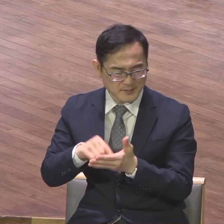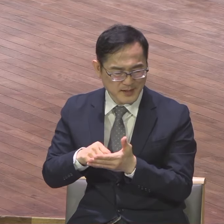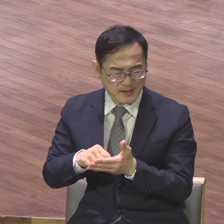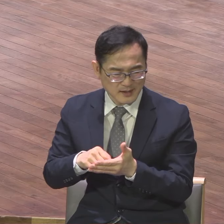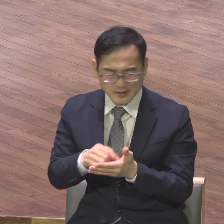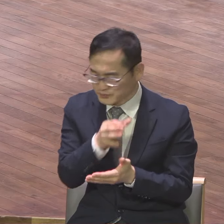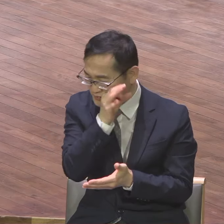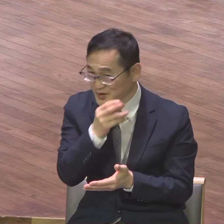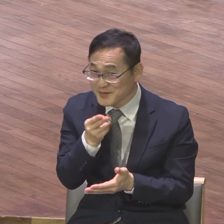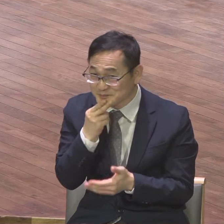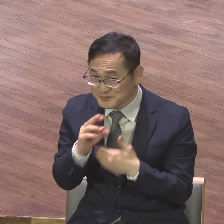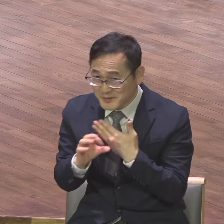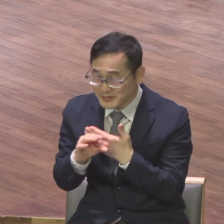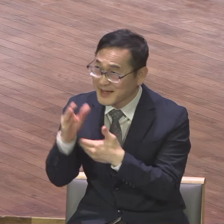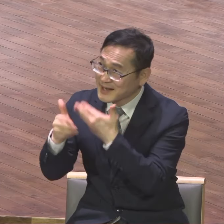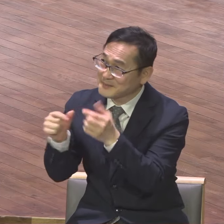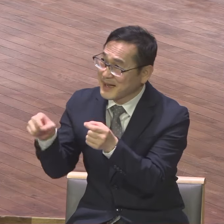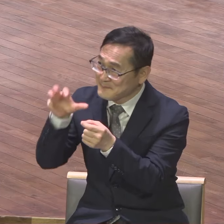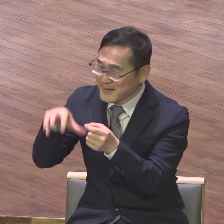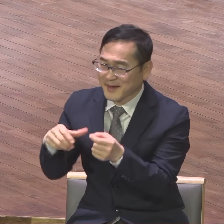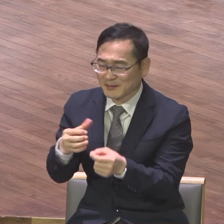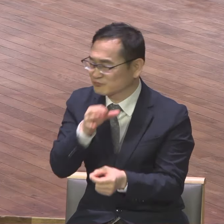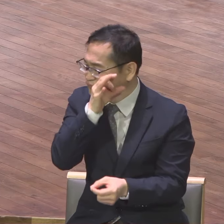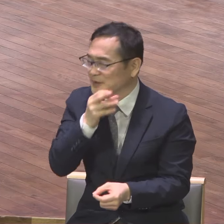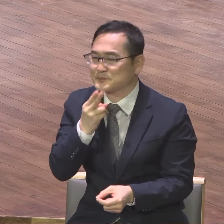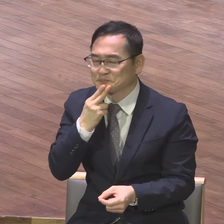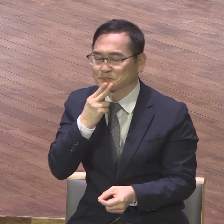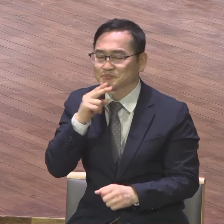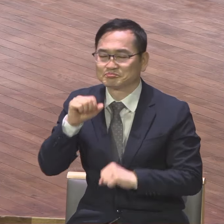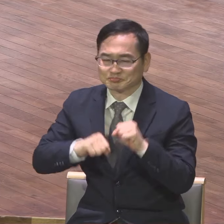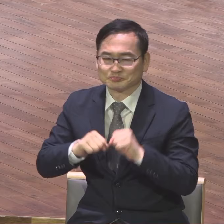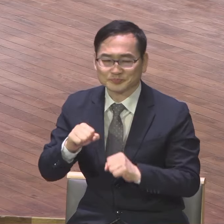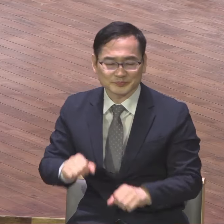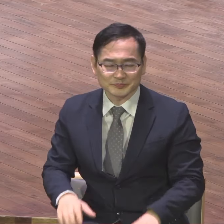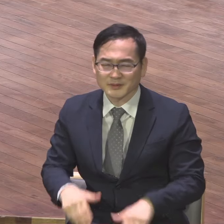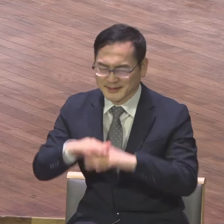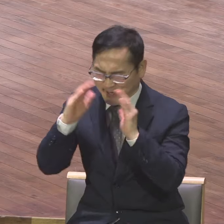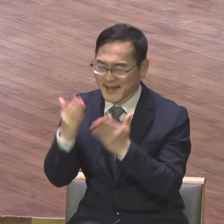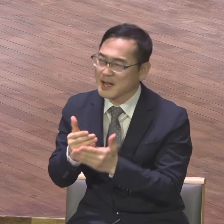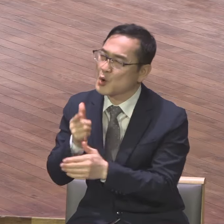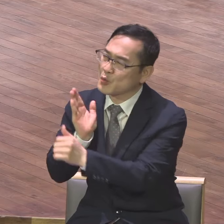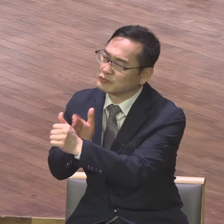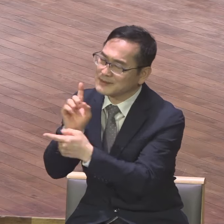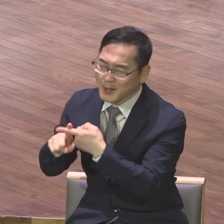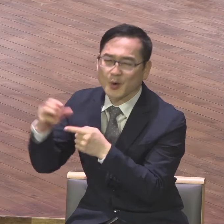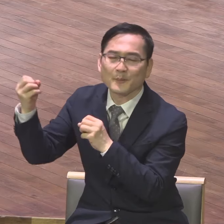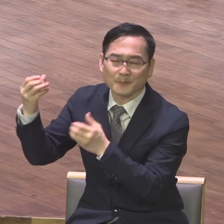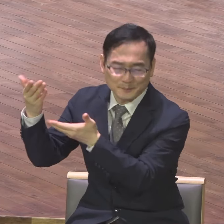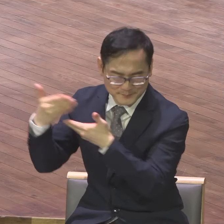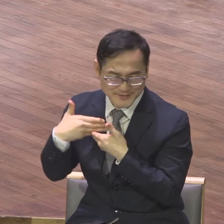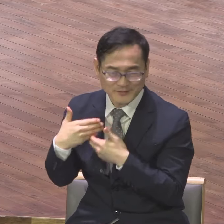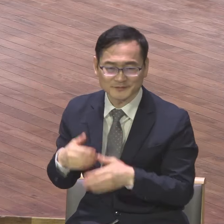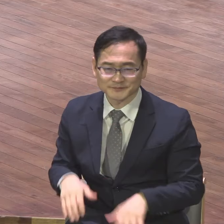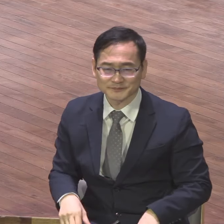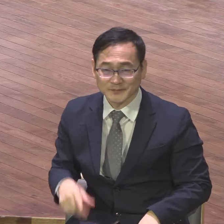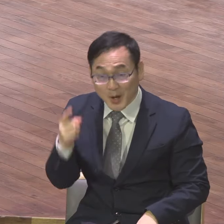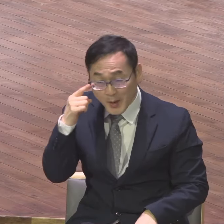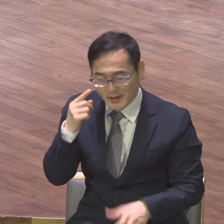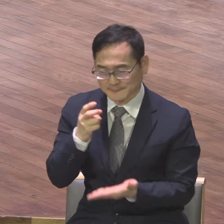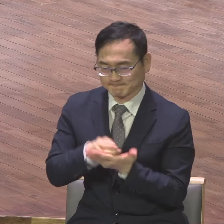옆에서 담대함을 얻고 무엇이든지 구하는 바를 그에게서 받나니 이는 우리가 그의 계명을 지키고 그